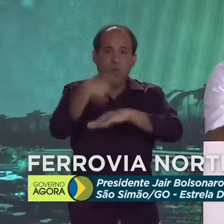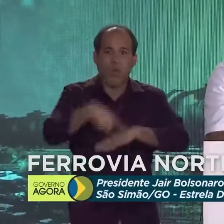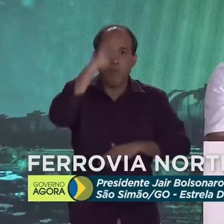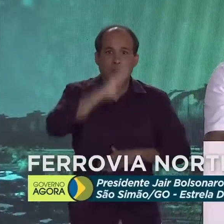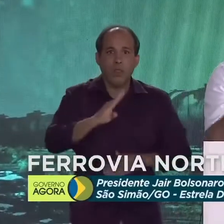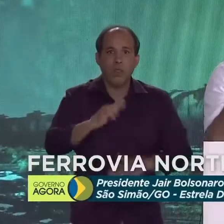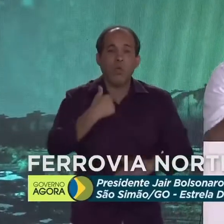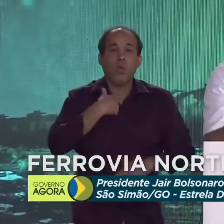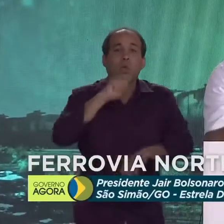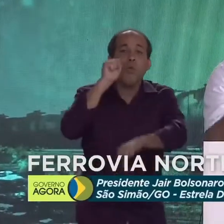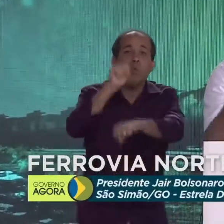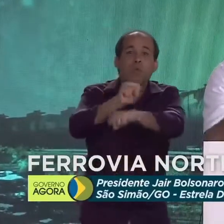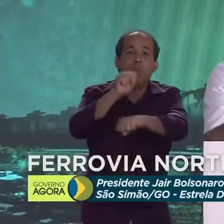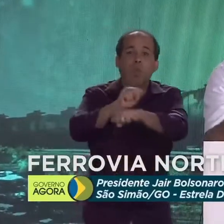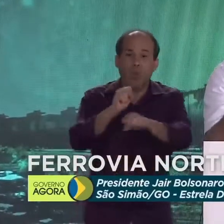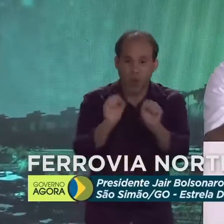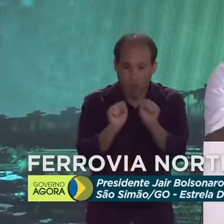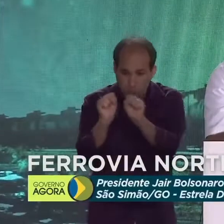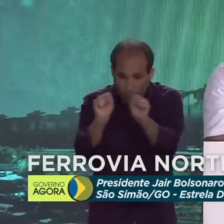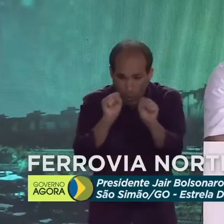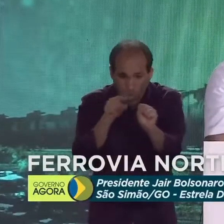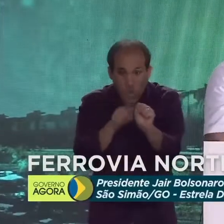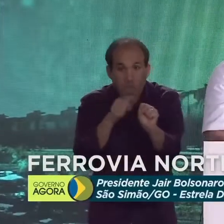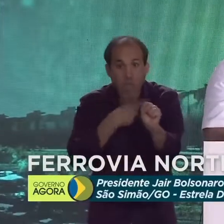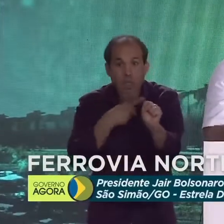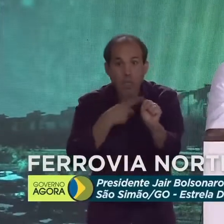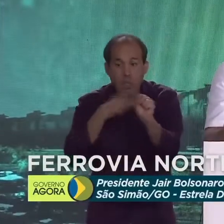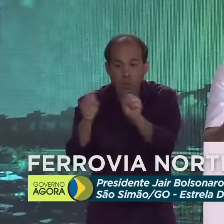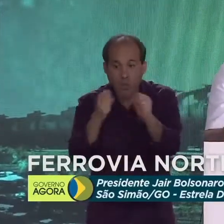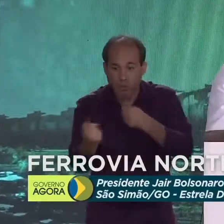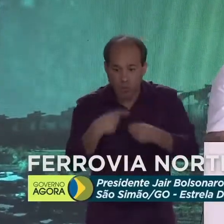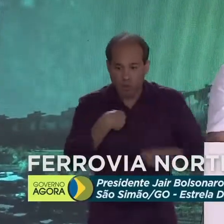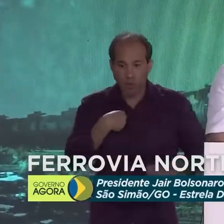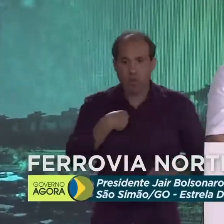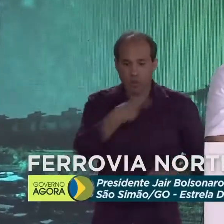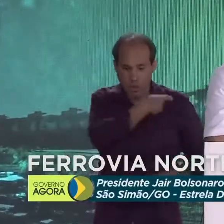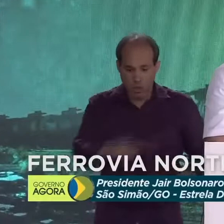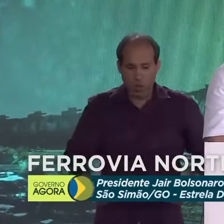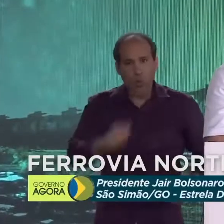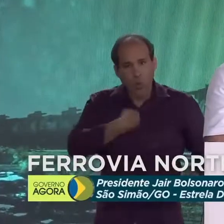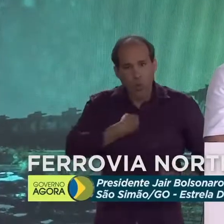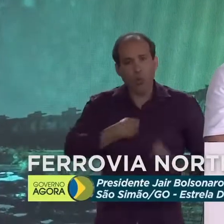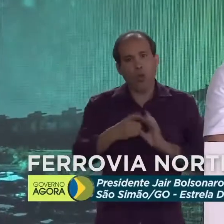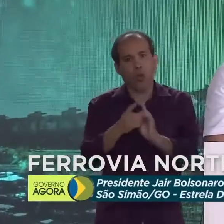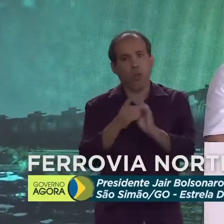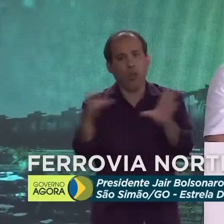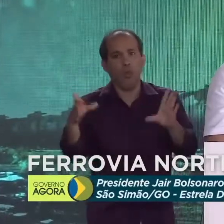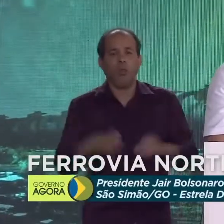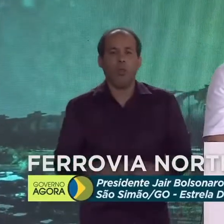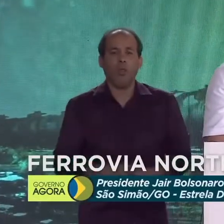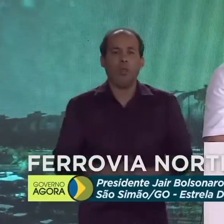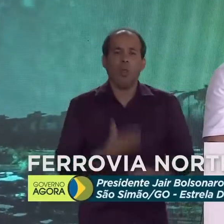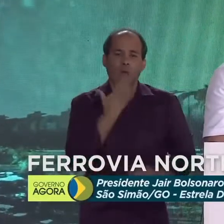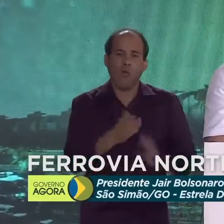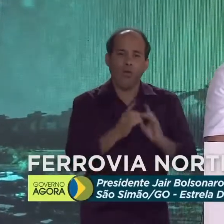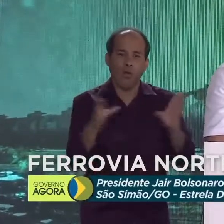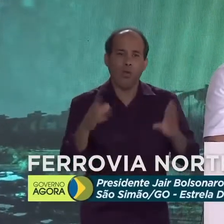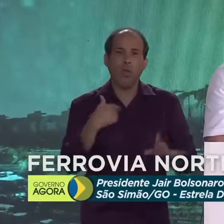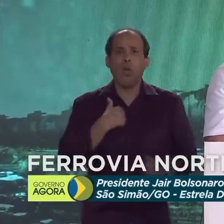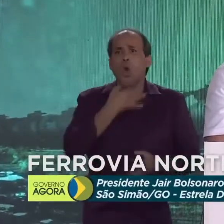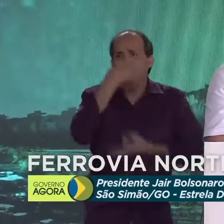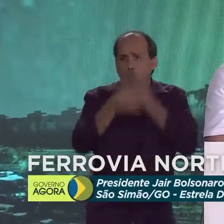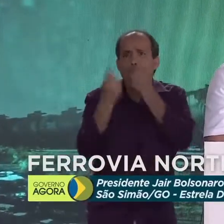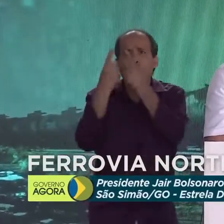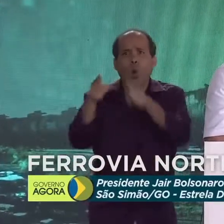E espero que esse poder me seja restabelecido, porque eu sou um democrata. Criticam decisões